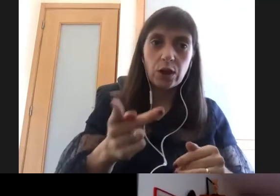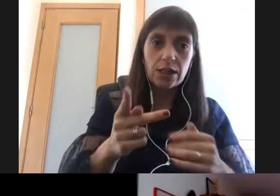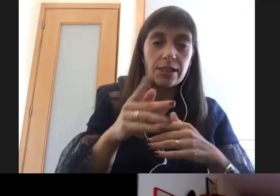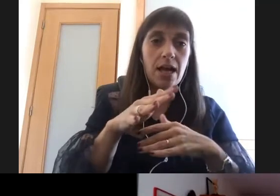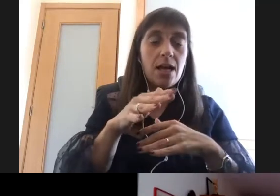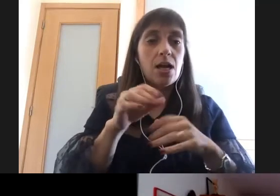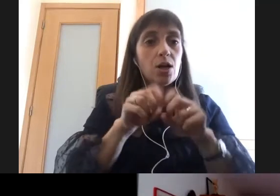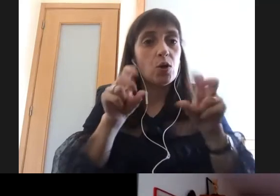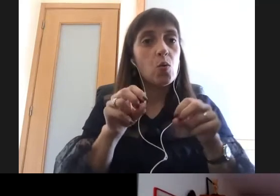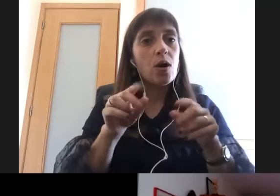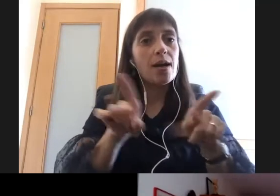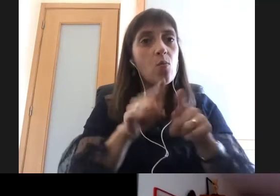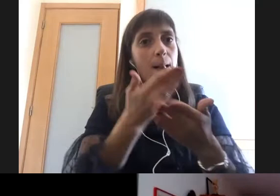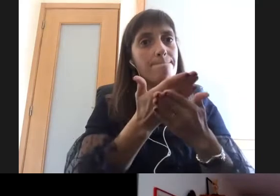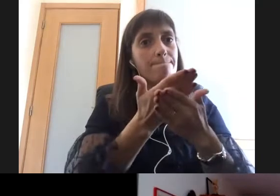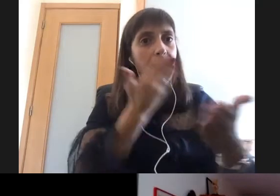nunca é feita pela frente.